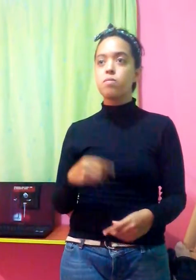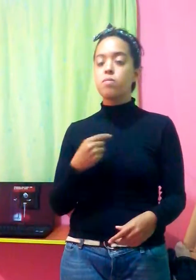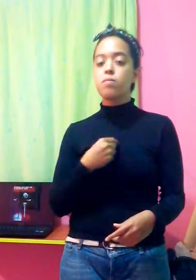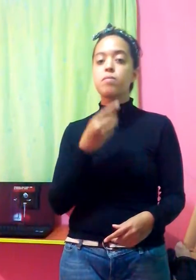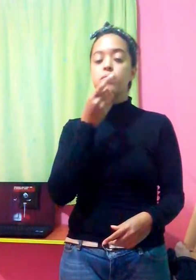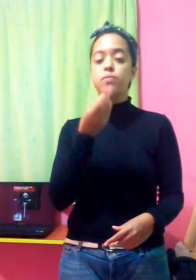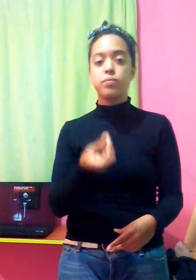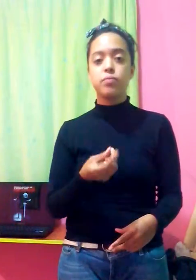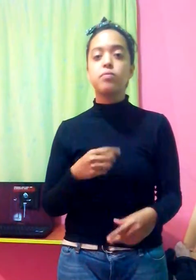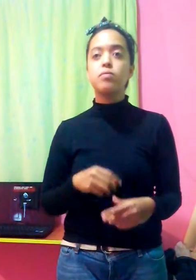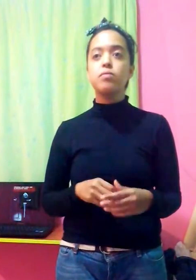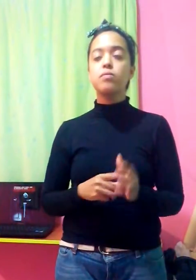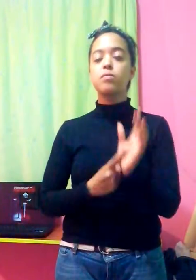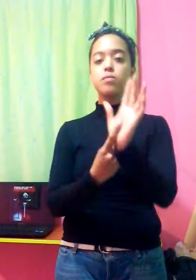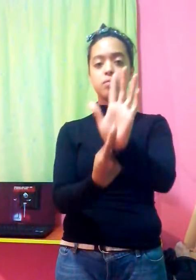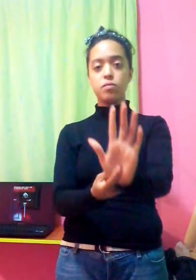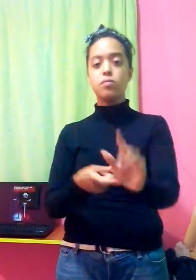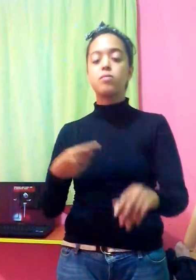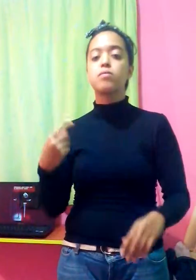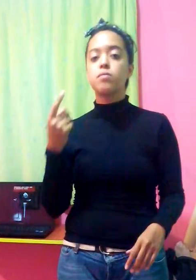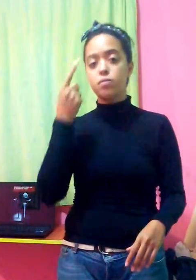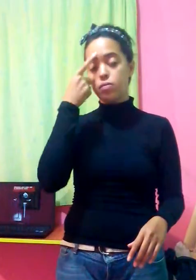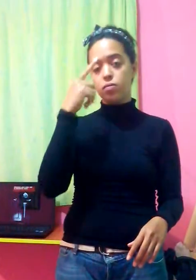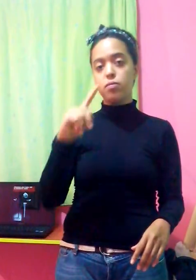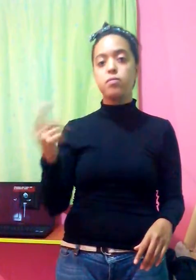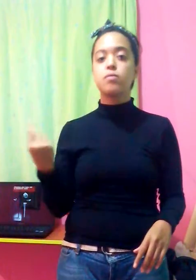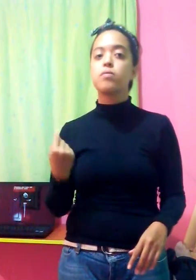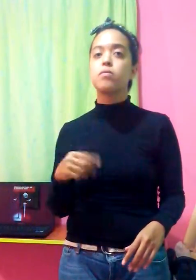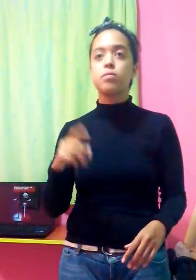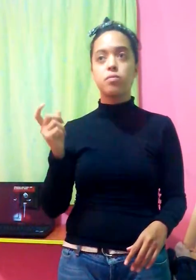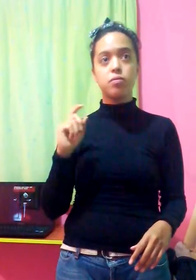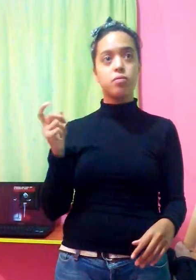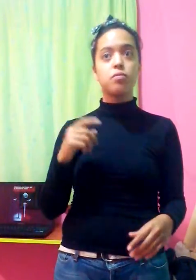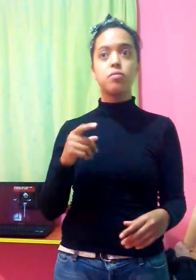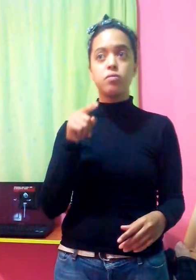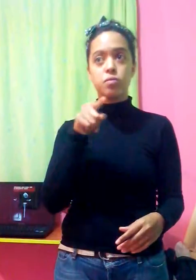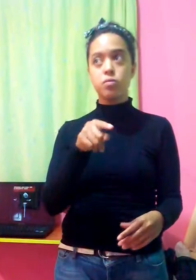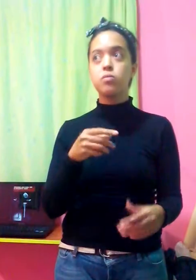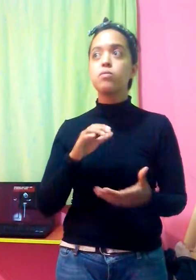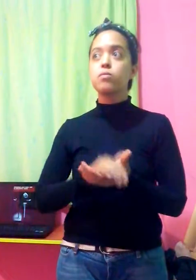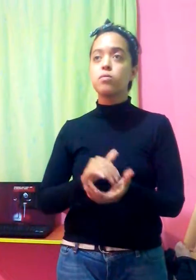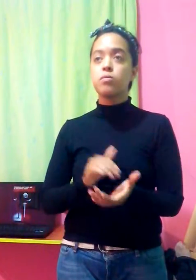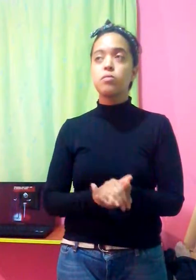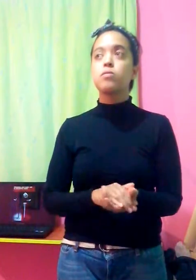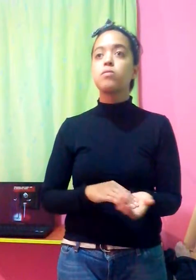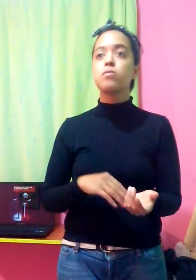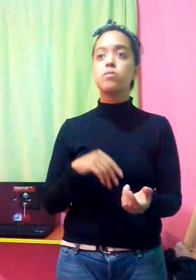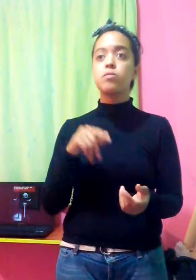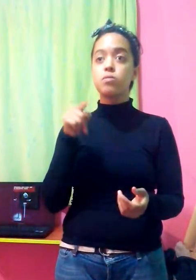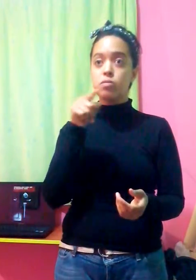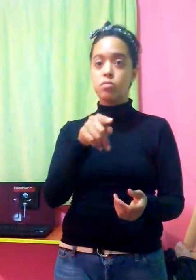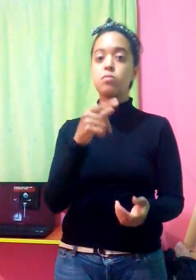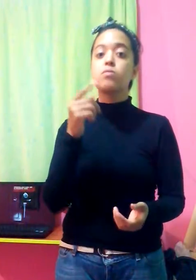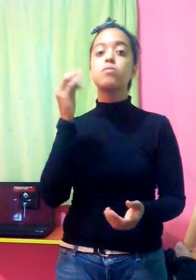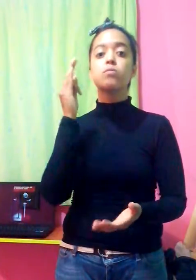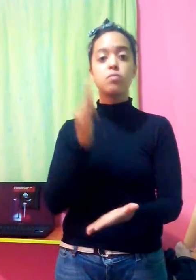señor pintor, déjeme esa señora, su marido se va a enojar, usted cállese, deje la brocha y póngame aquí el verde pistacho, el color que me gusta a mí. Es que ese no quiere